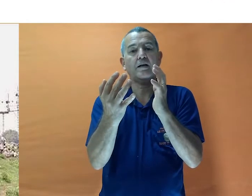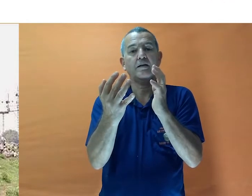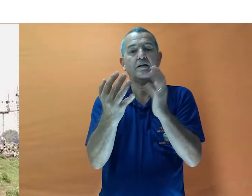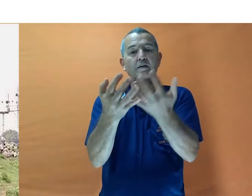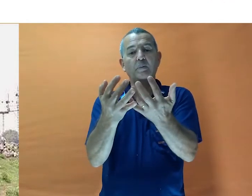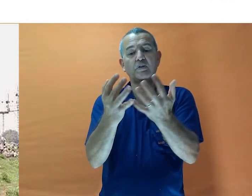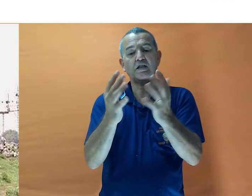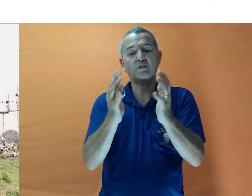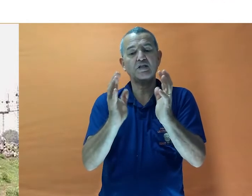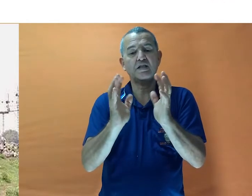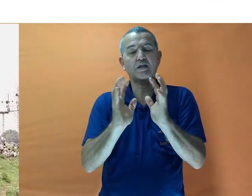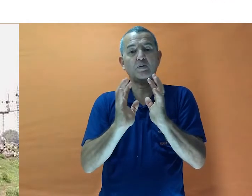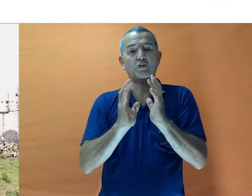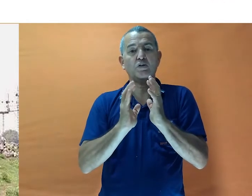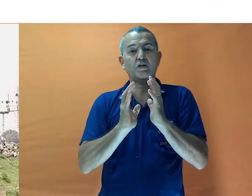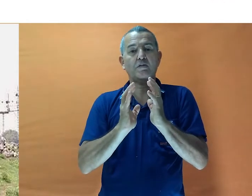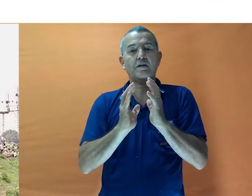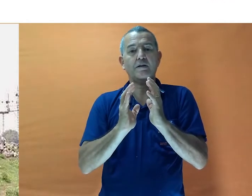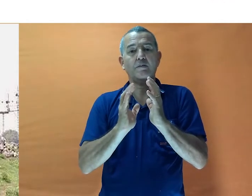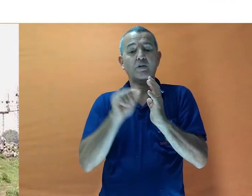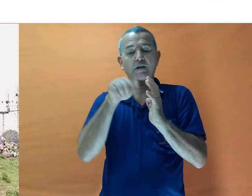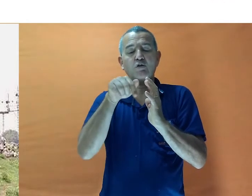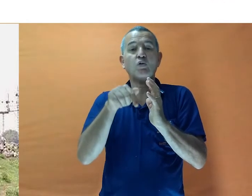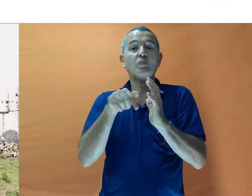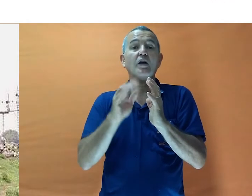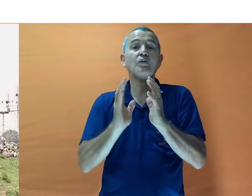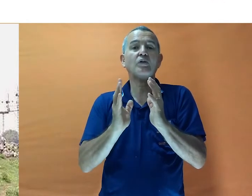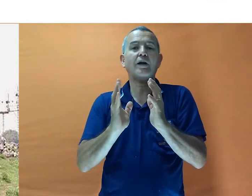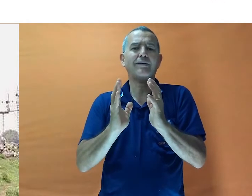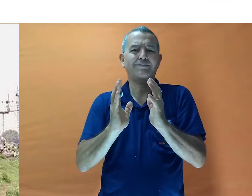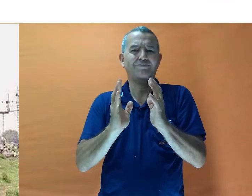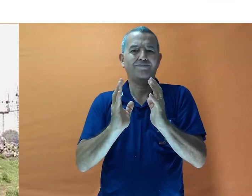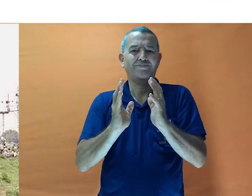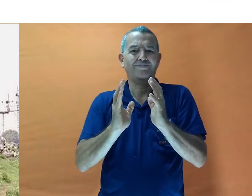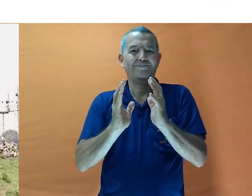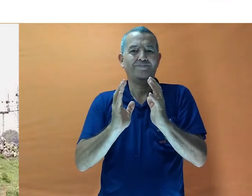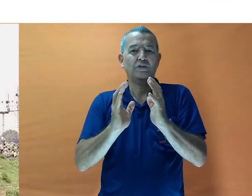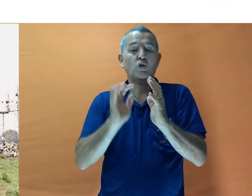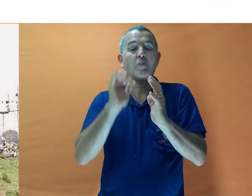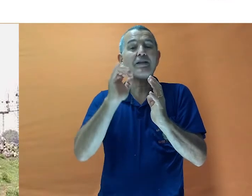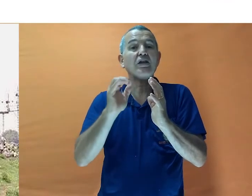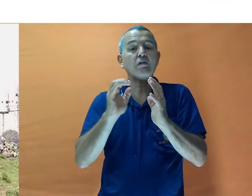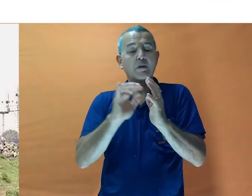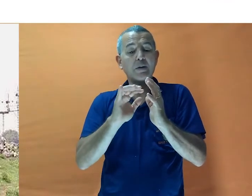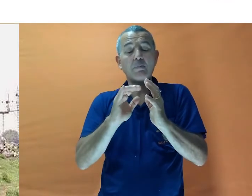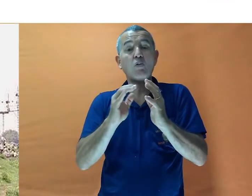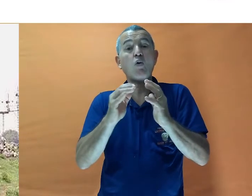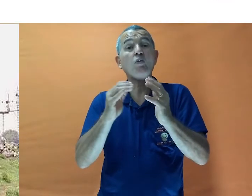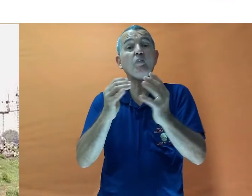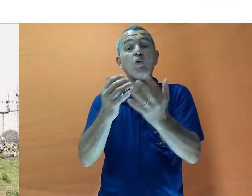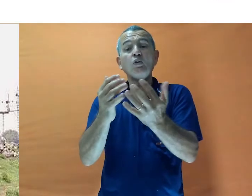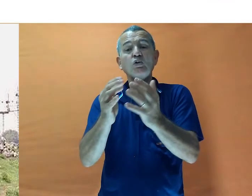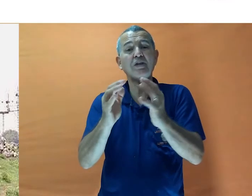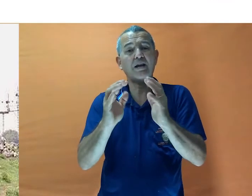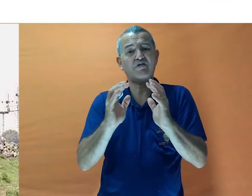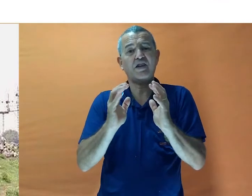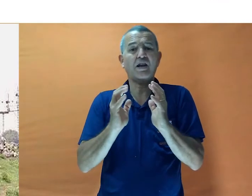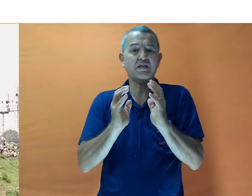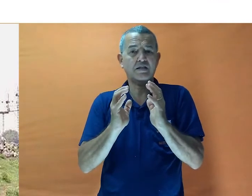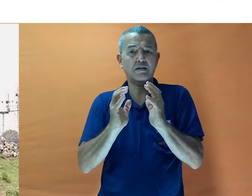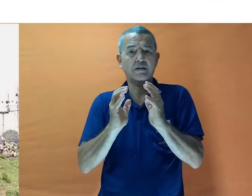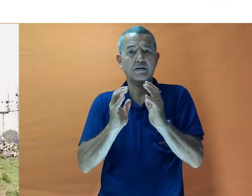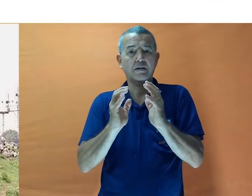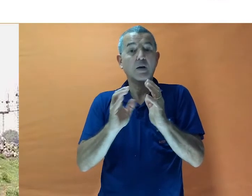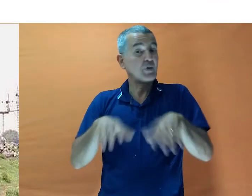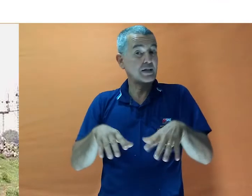cá. Para poder então dizer que as pessoas estão aqui. Quem ficou no meio? O trem. Então eu mantive a minha mão com um ponto de